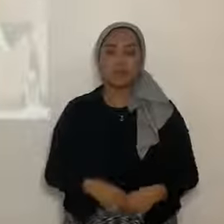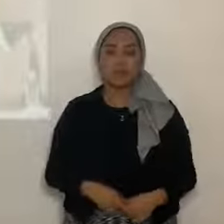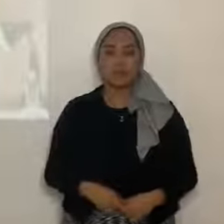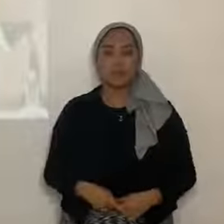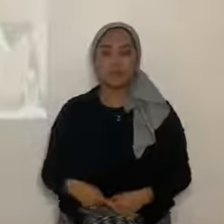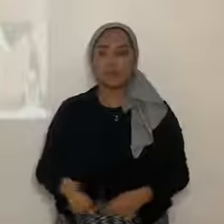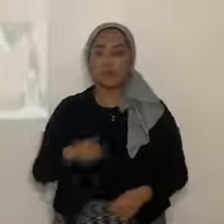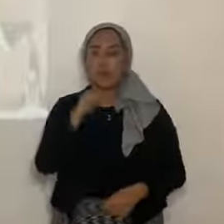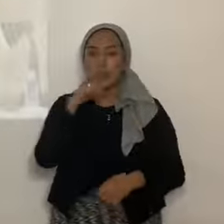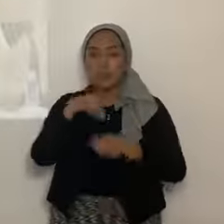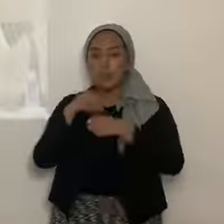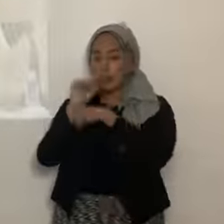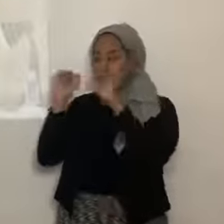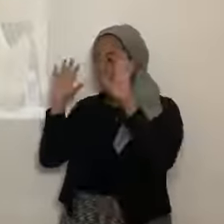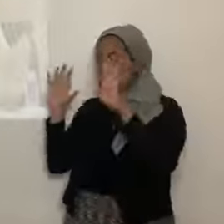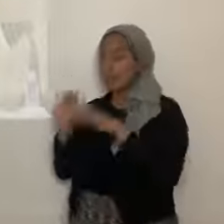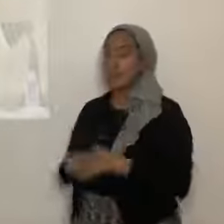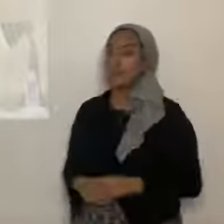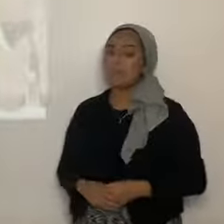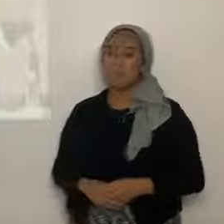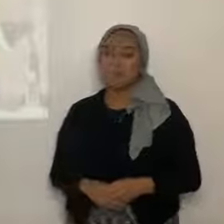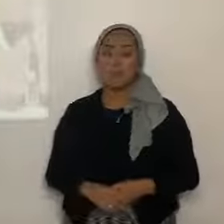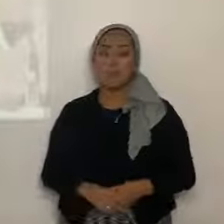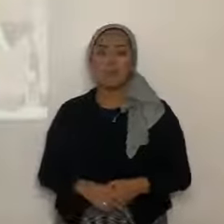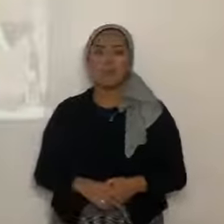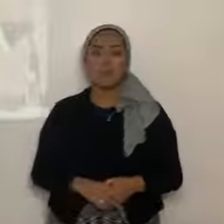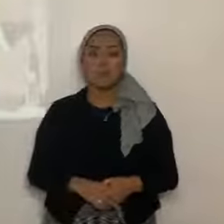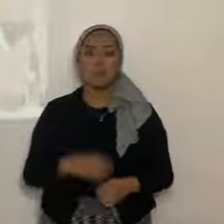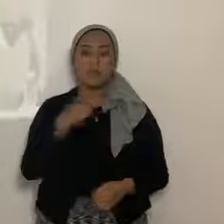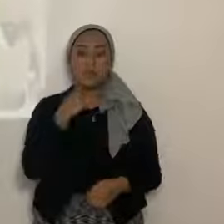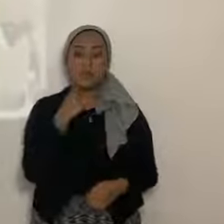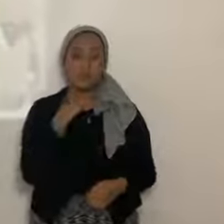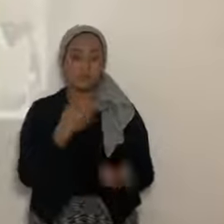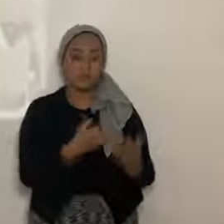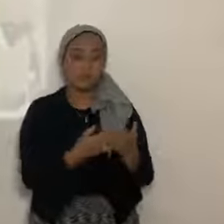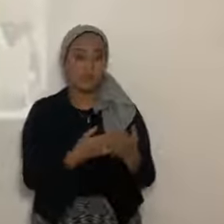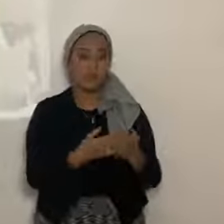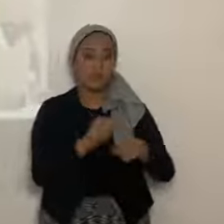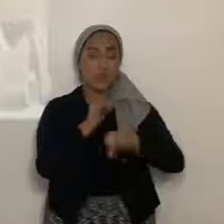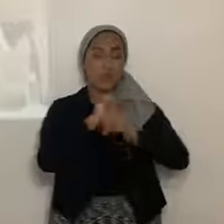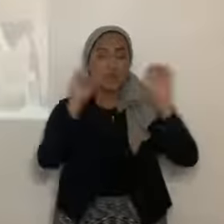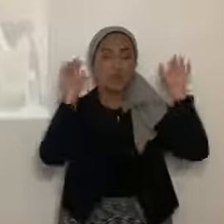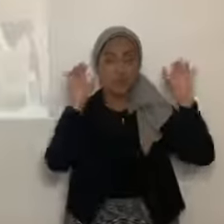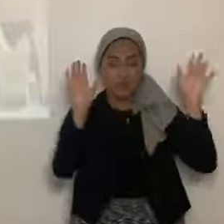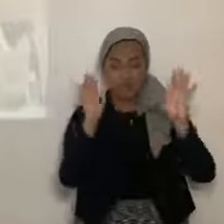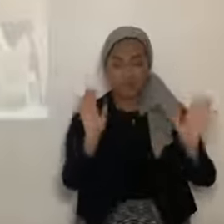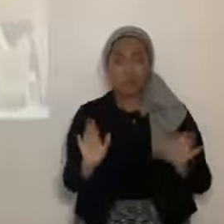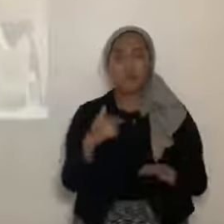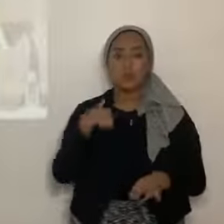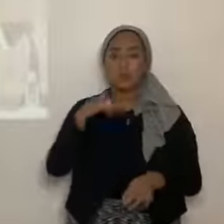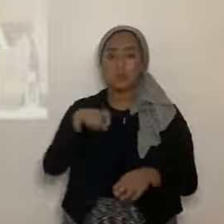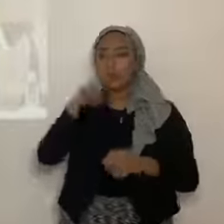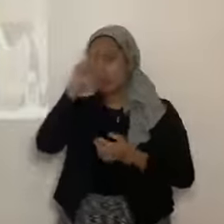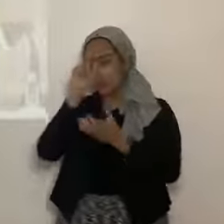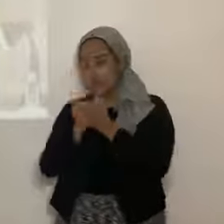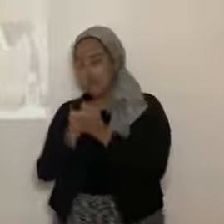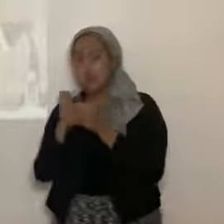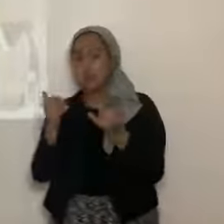¿de acuerdo? No dice que por los milagros y las señales debemos de creer. Ahora, vamos a